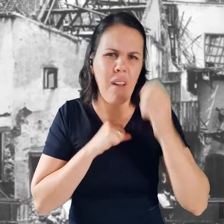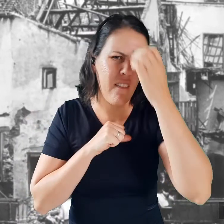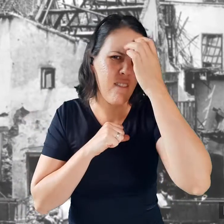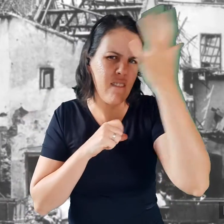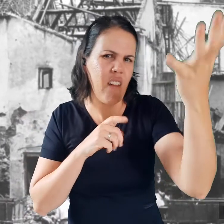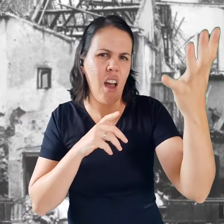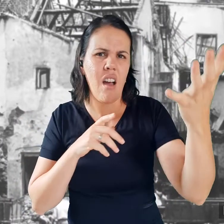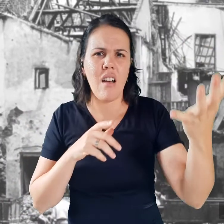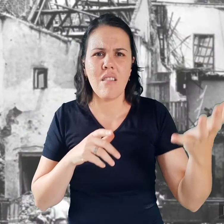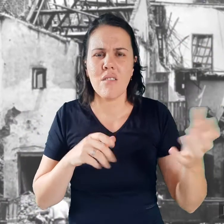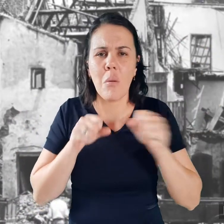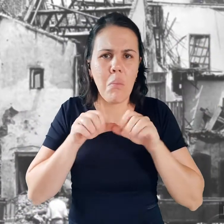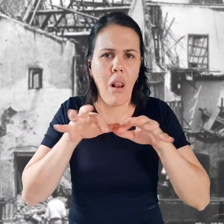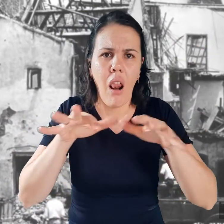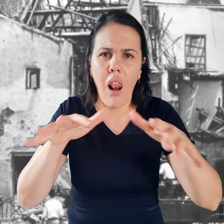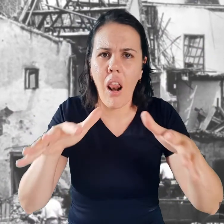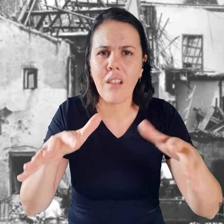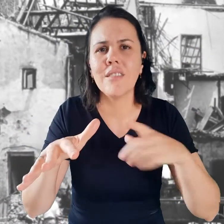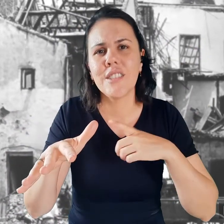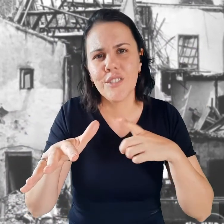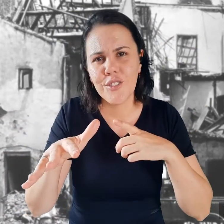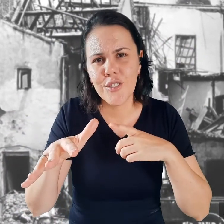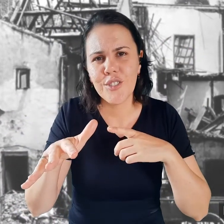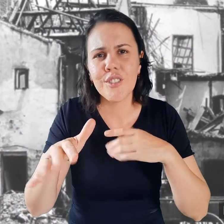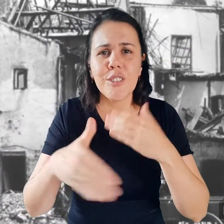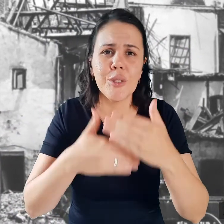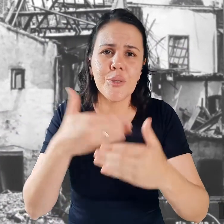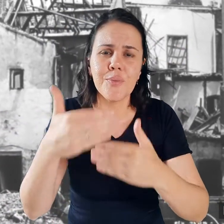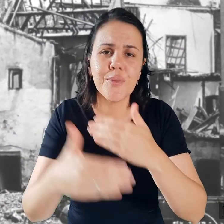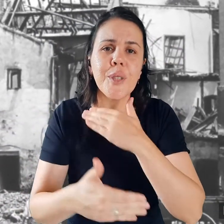espalhava. Com o tempo, muitos morreram.